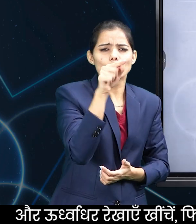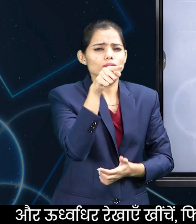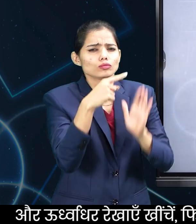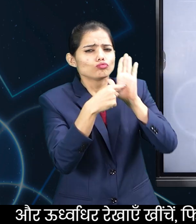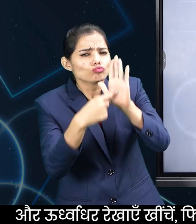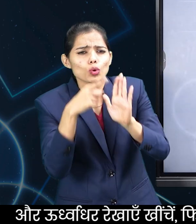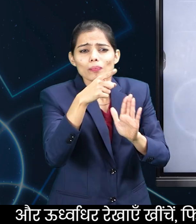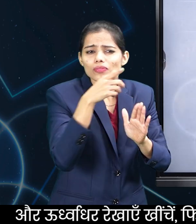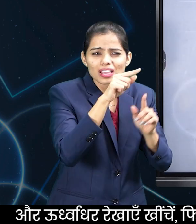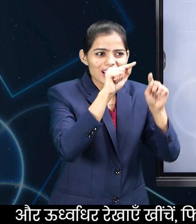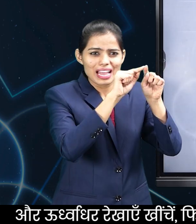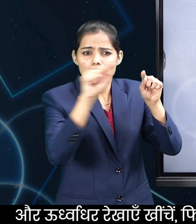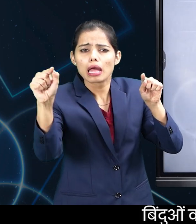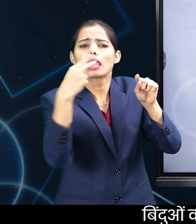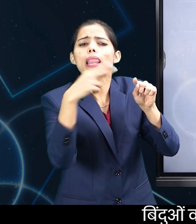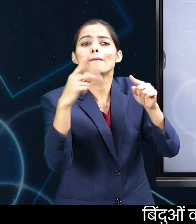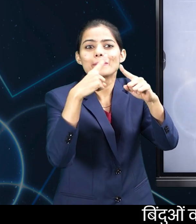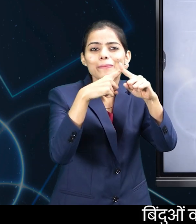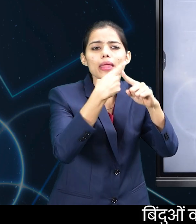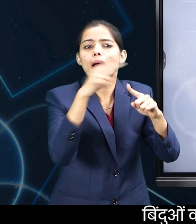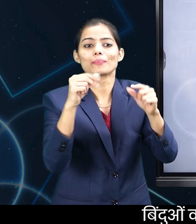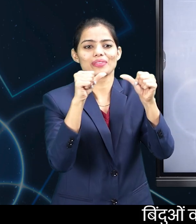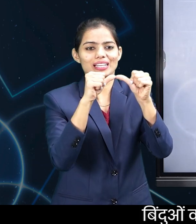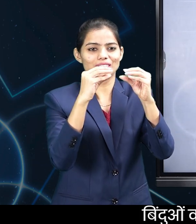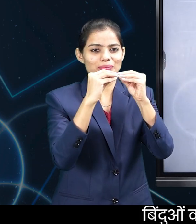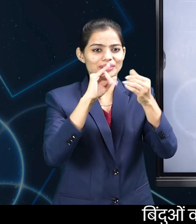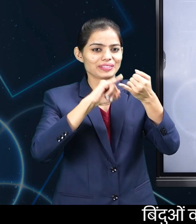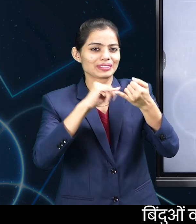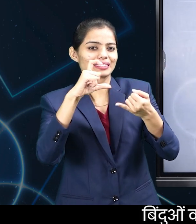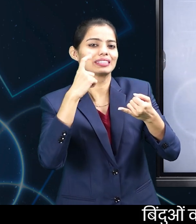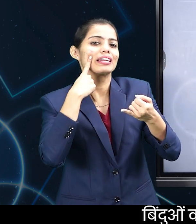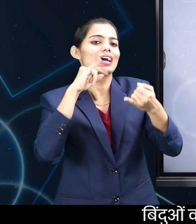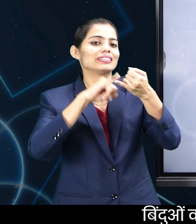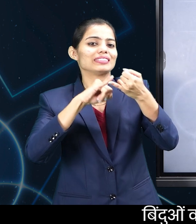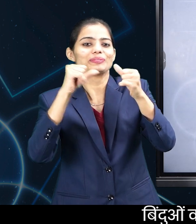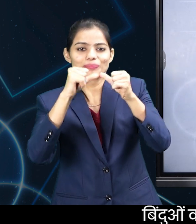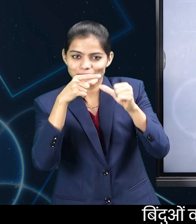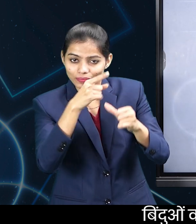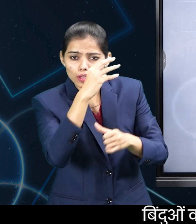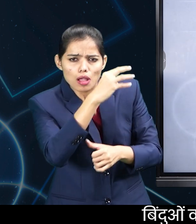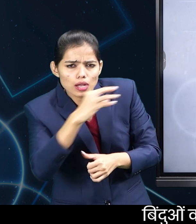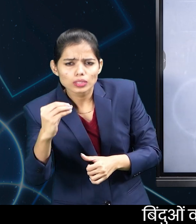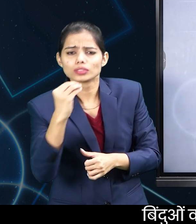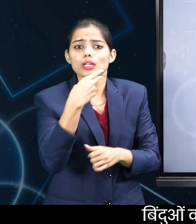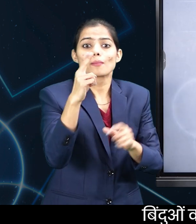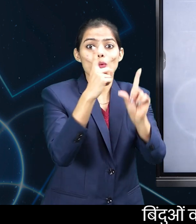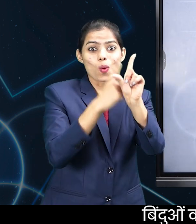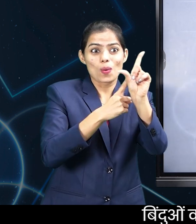की पहचान करें। बिंदुओं का प्रतिनिधित्व एक भुज x माइनस